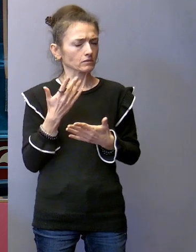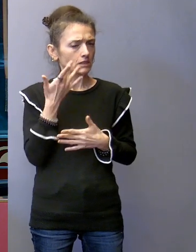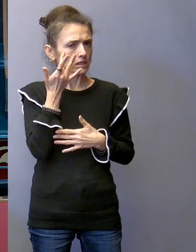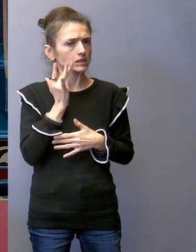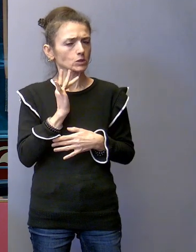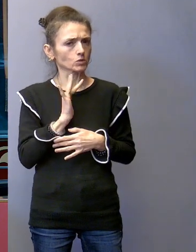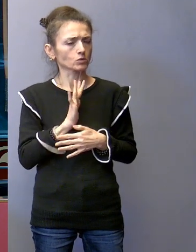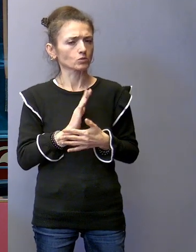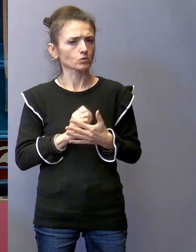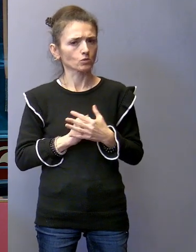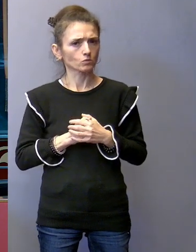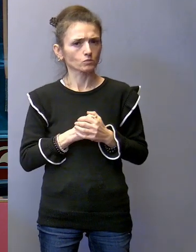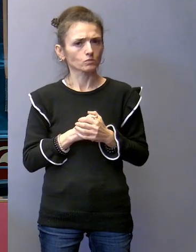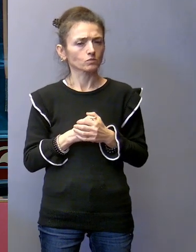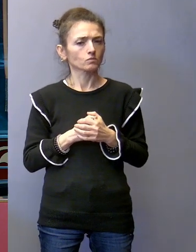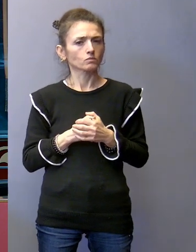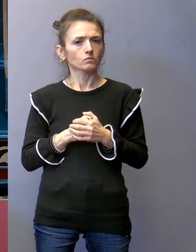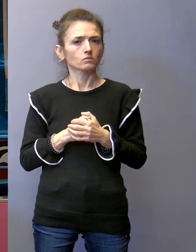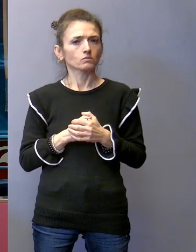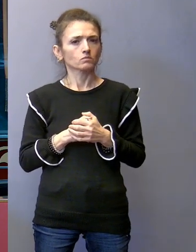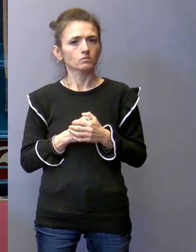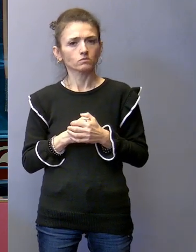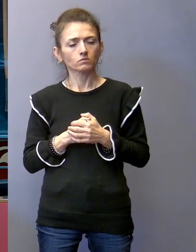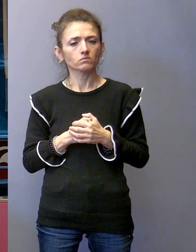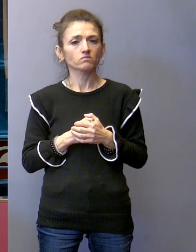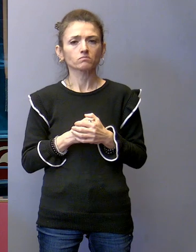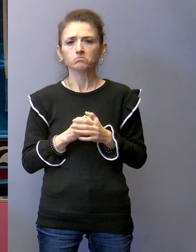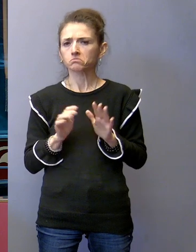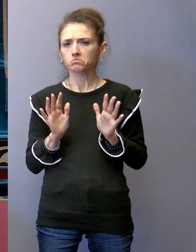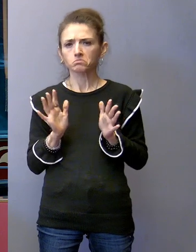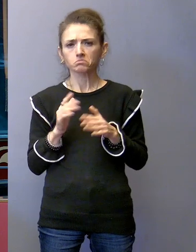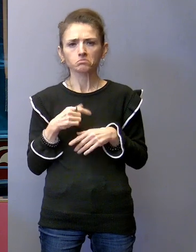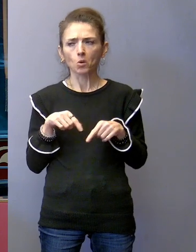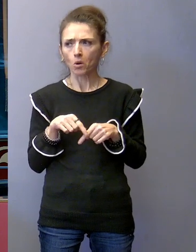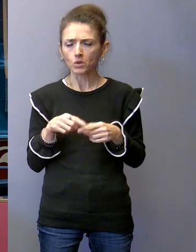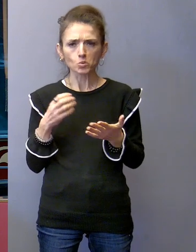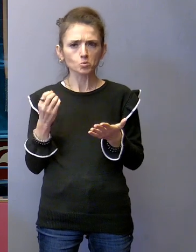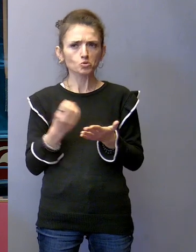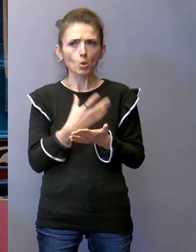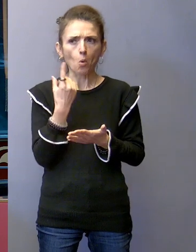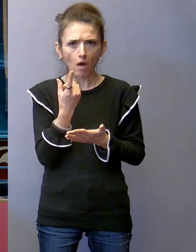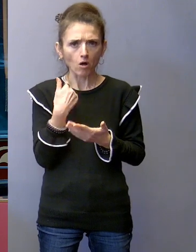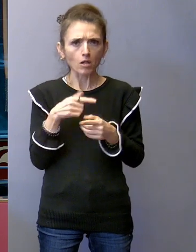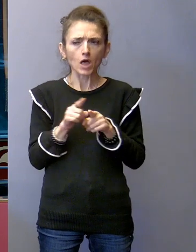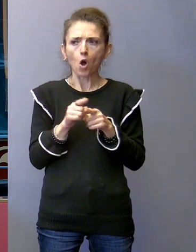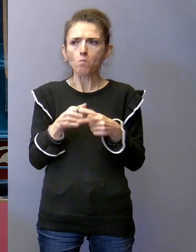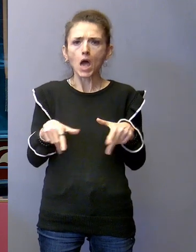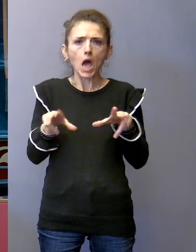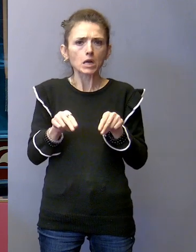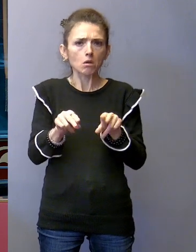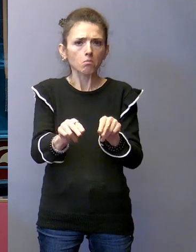Varenne nessun tipo nessun tipo di di precedente credo che ci sia stata un